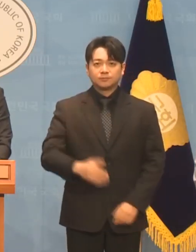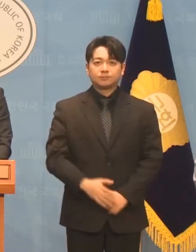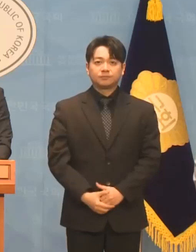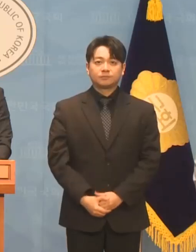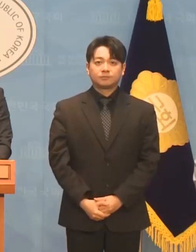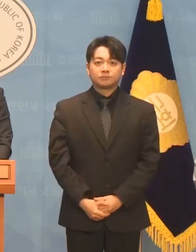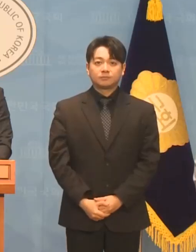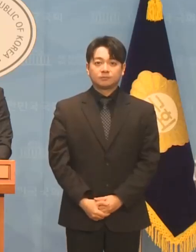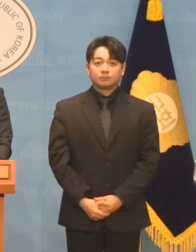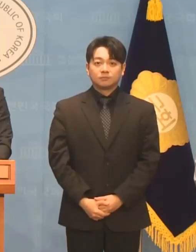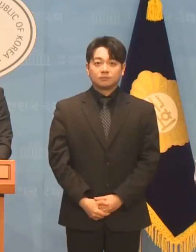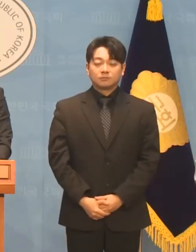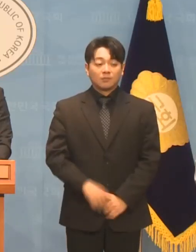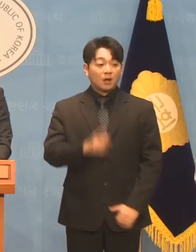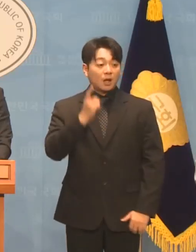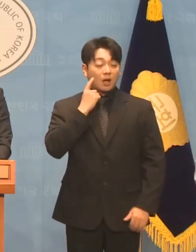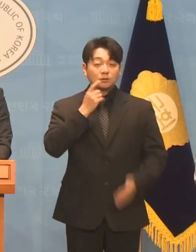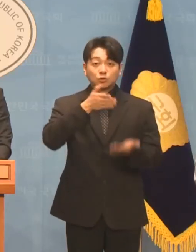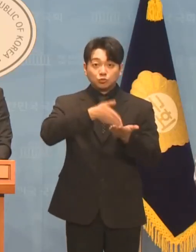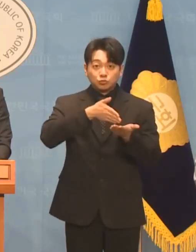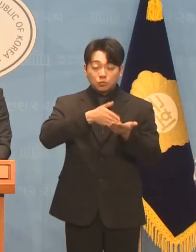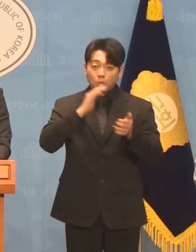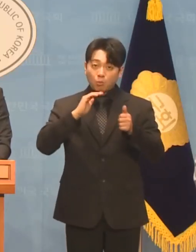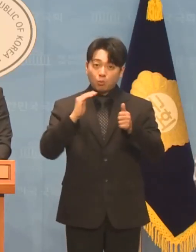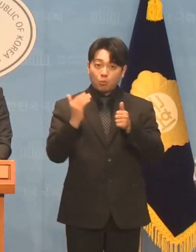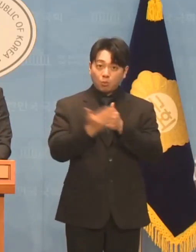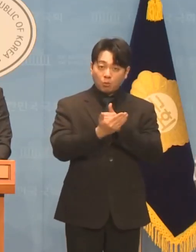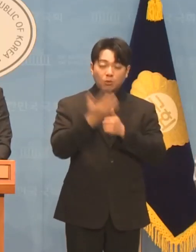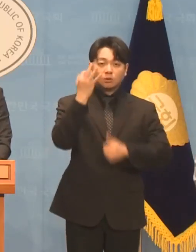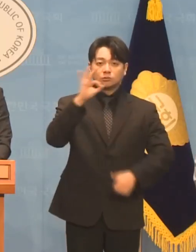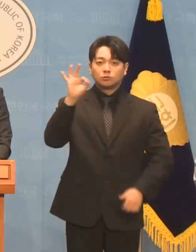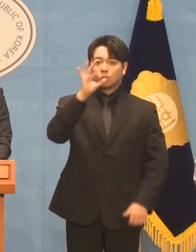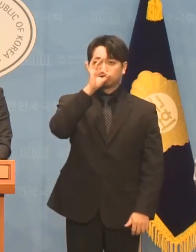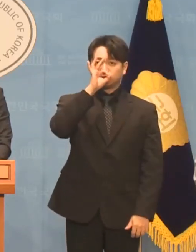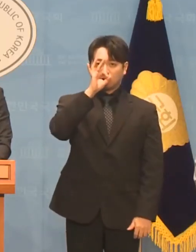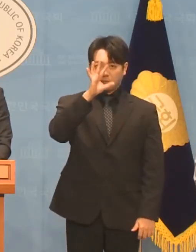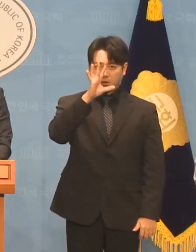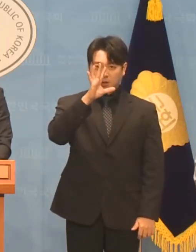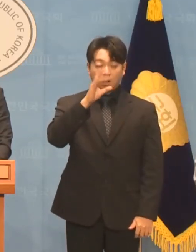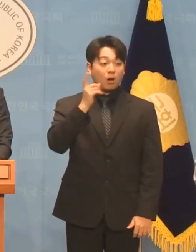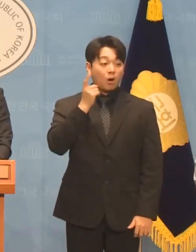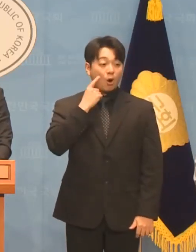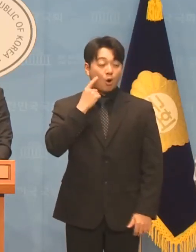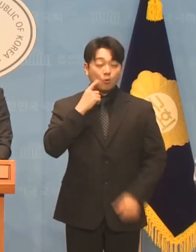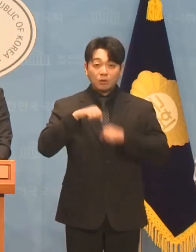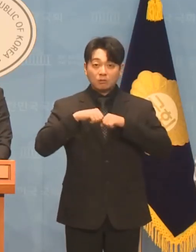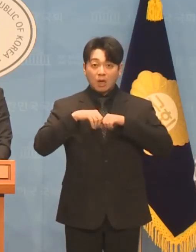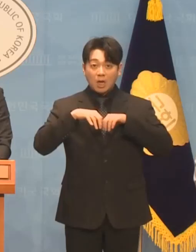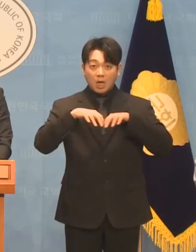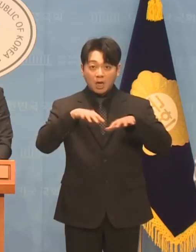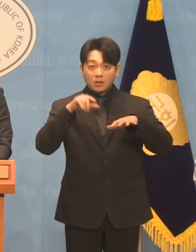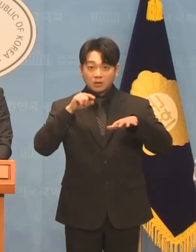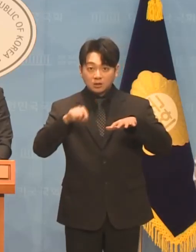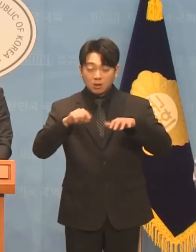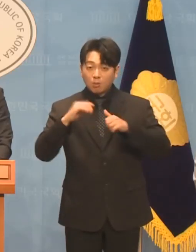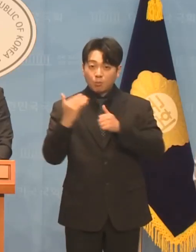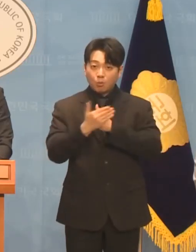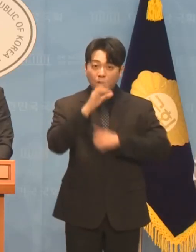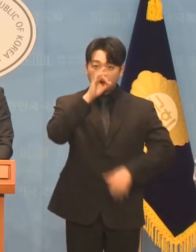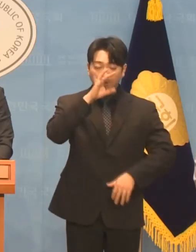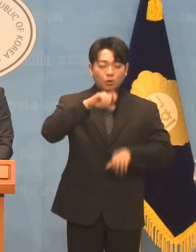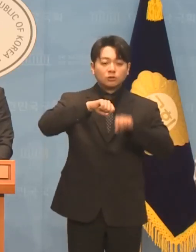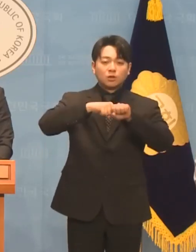그들을 비호하겠다라고 하는 것은 인정할 수 없습니다. 허위사실 유포는 보호 대상이 아니라 처벌 대상입니다.